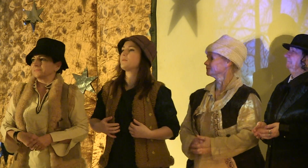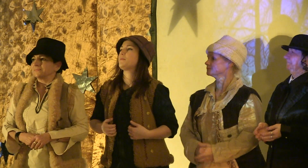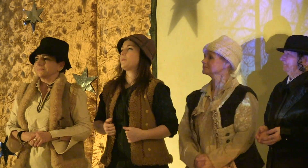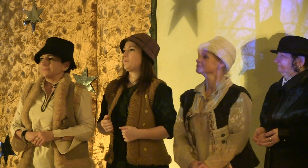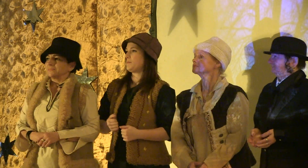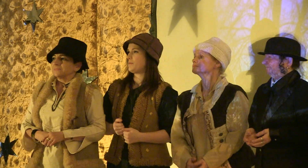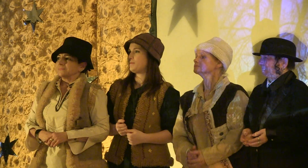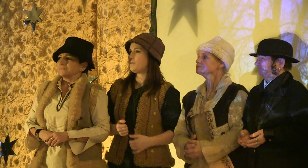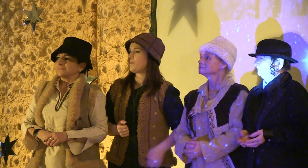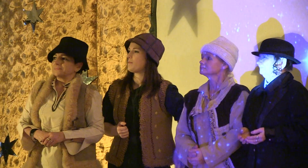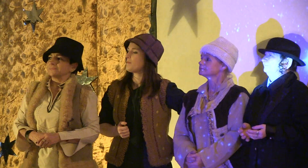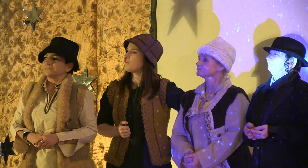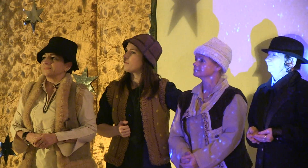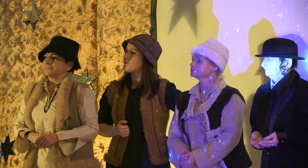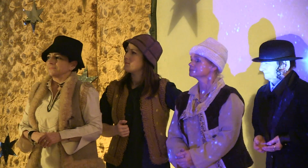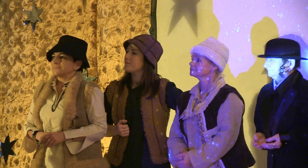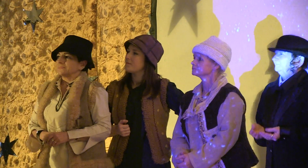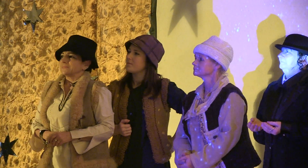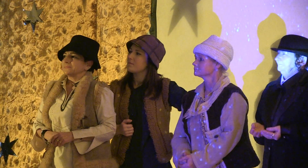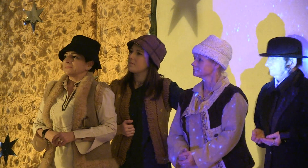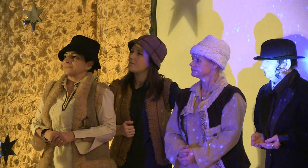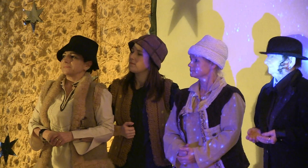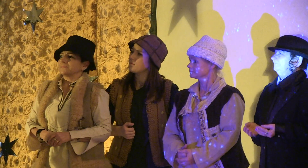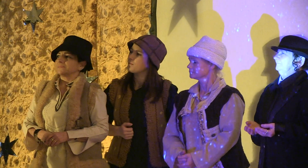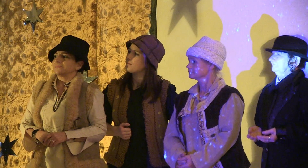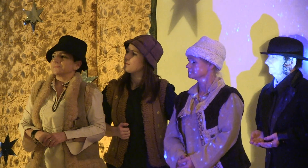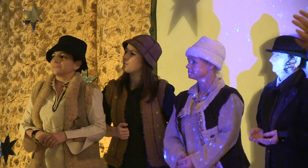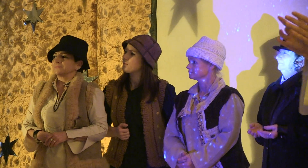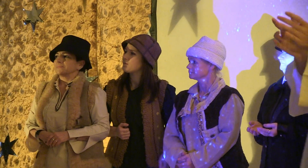Aż tu anioł przyleciał z nieba i mówi: